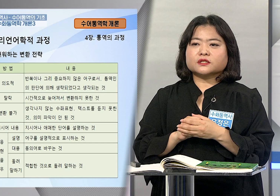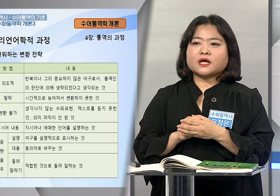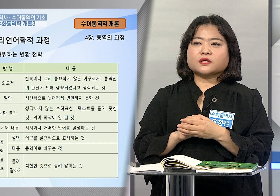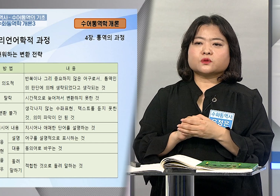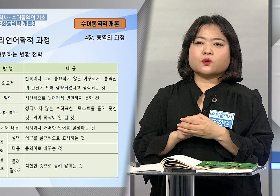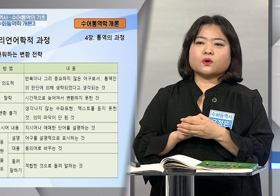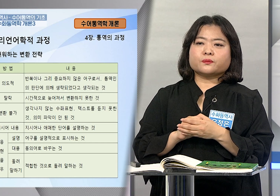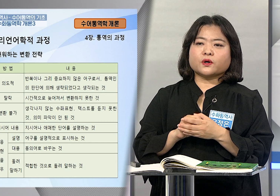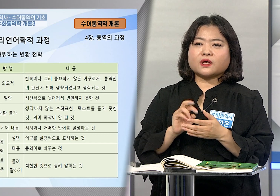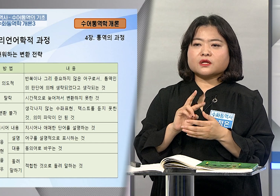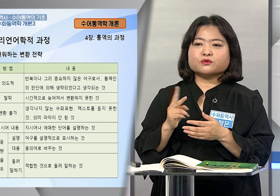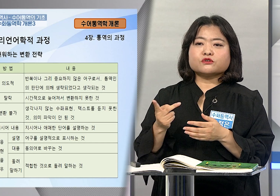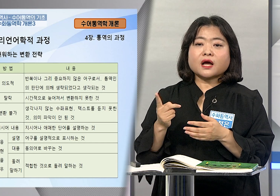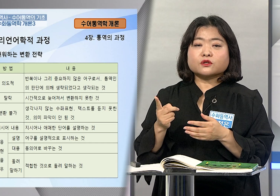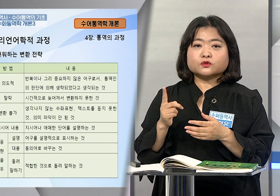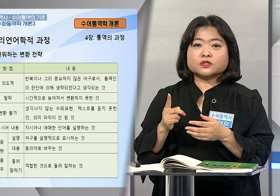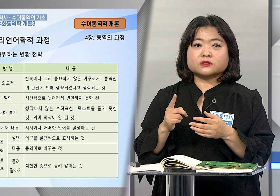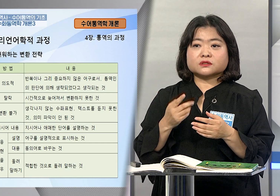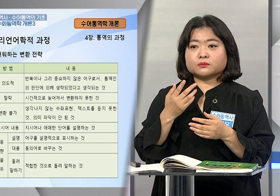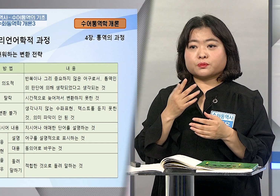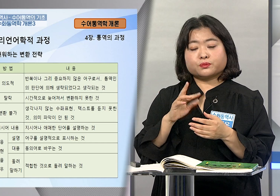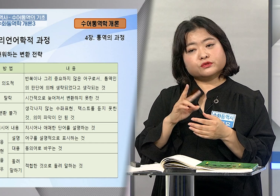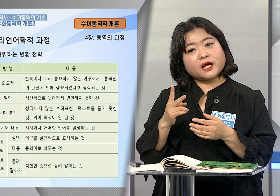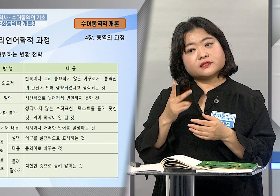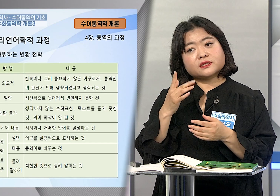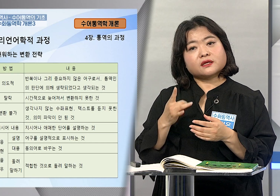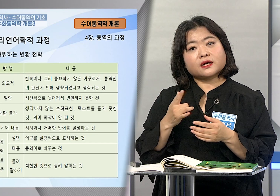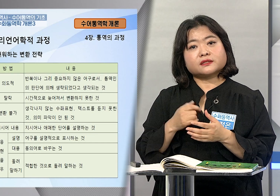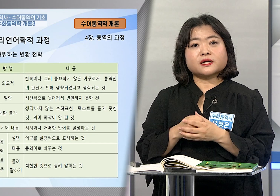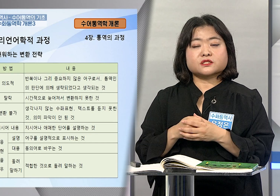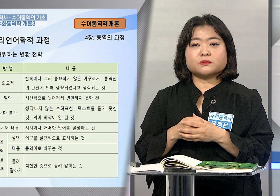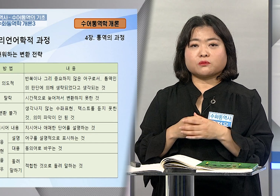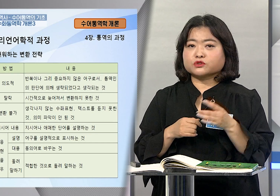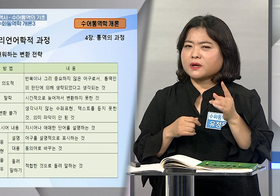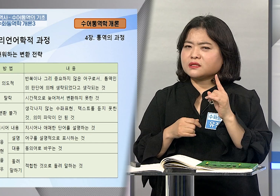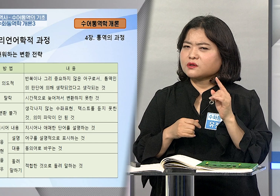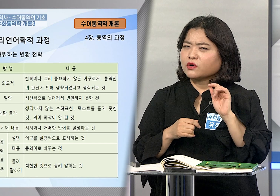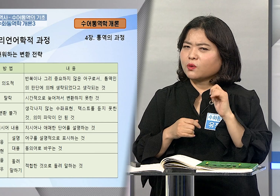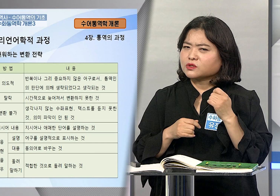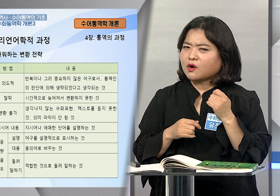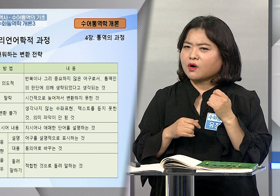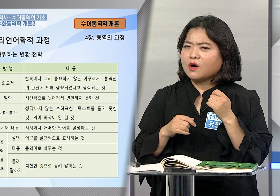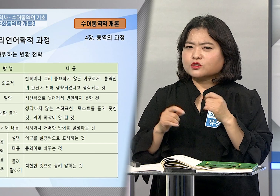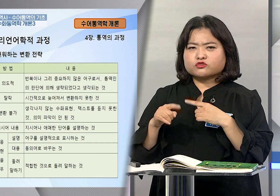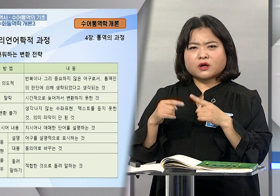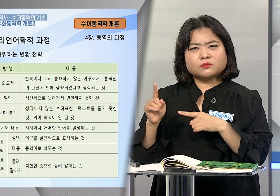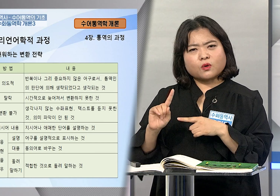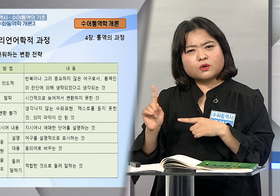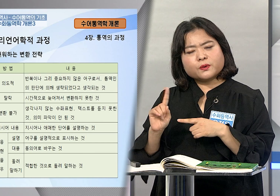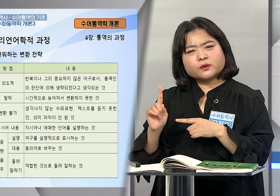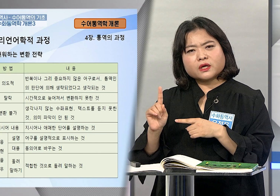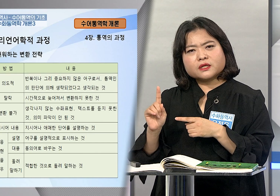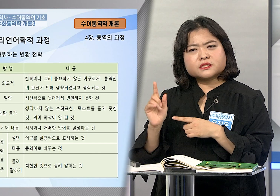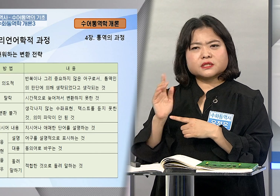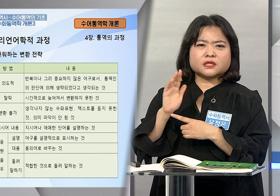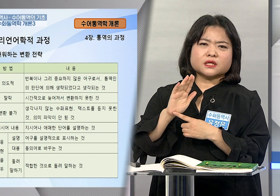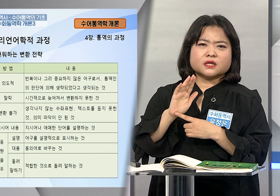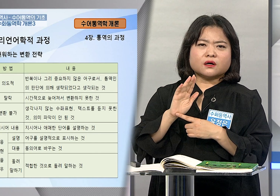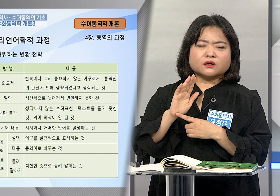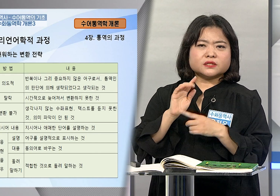그러나 또 변환이 불가해서 생략할 때가 있습니다. 무슨 말인지 어려워서 수화를 뭘로 표현해야 될지